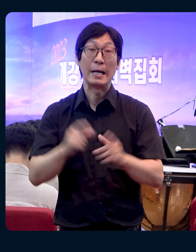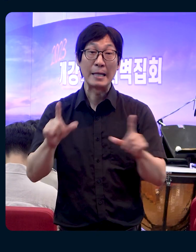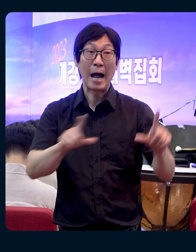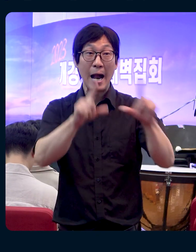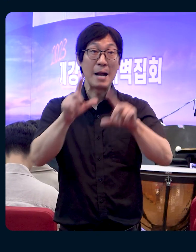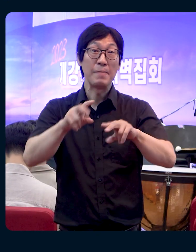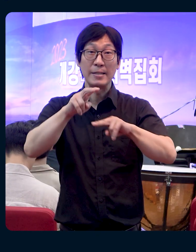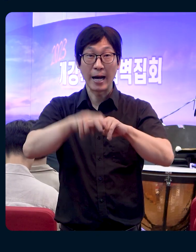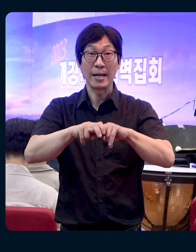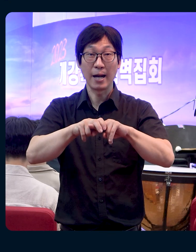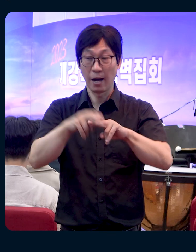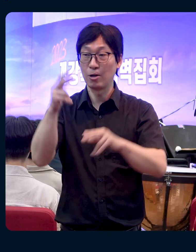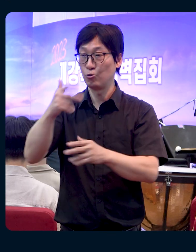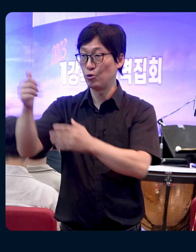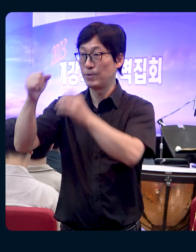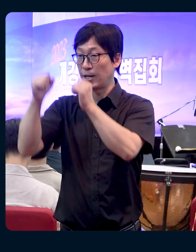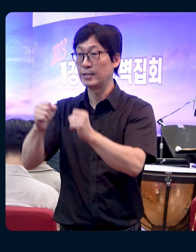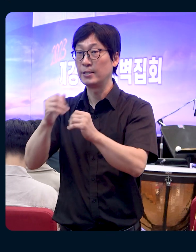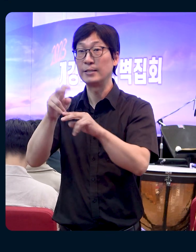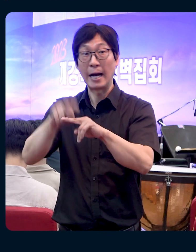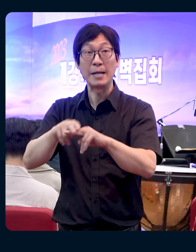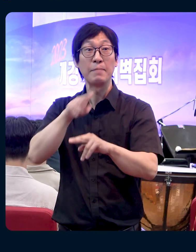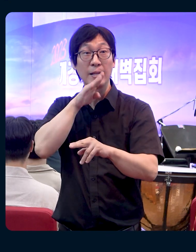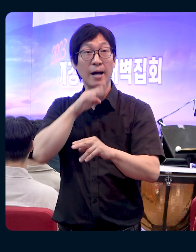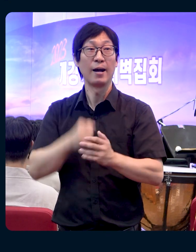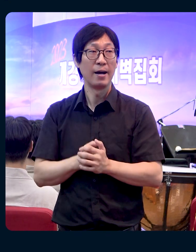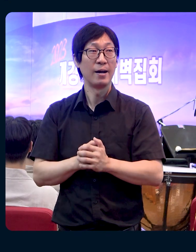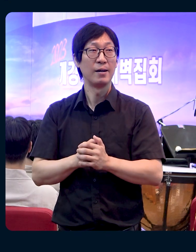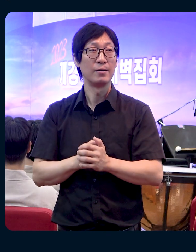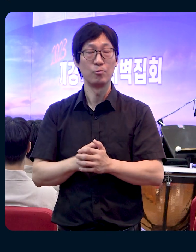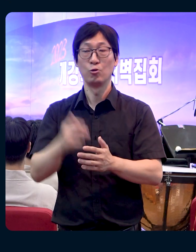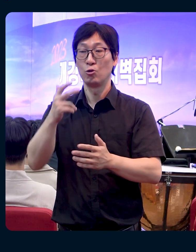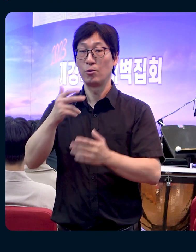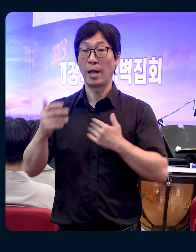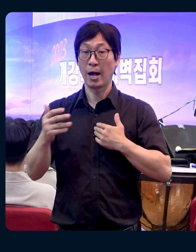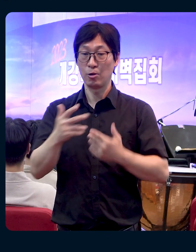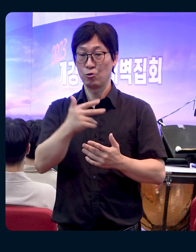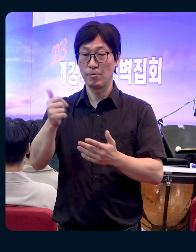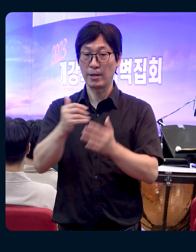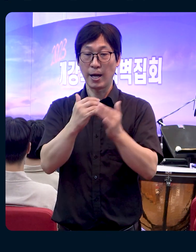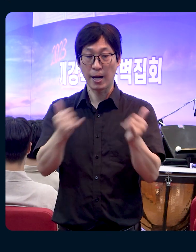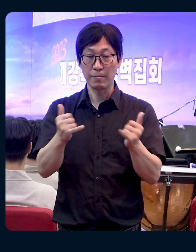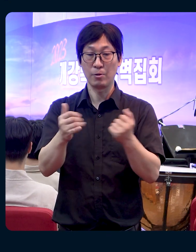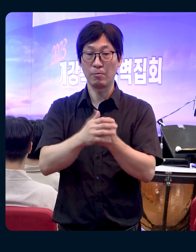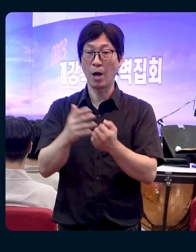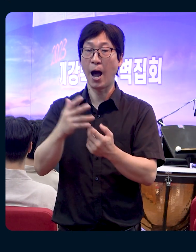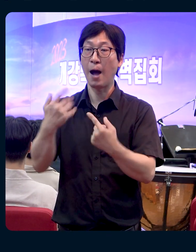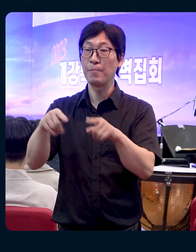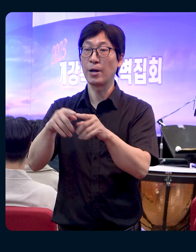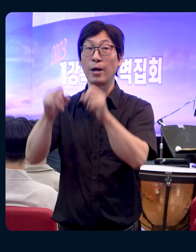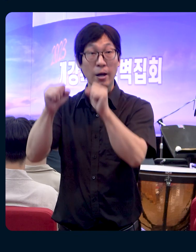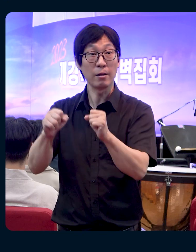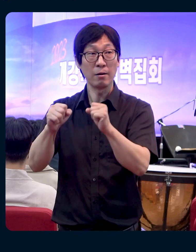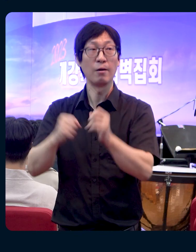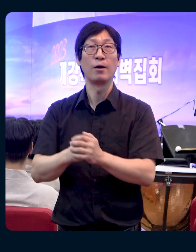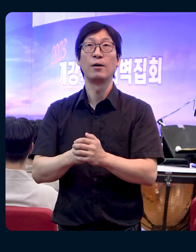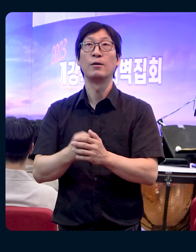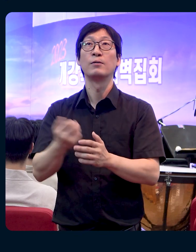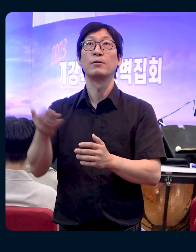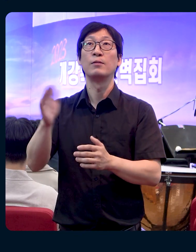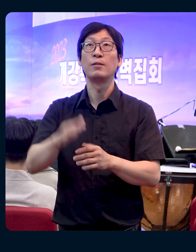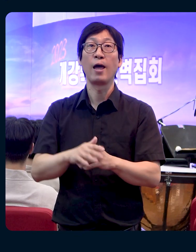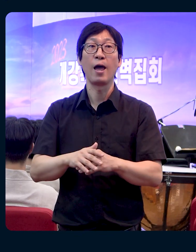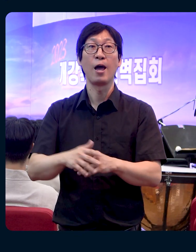자리가 주님이 계신 자리예요. 우리는 정말 주님의 사람으로 그 자리에 가 있는 거예요. 하지만